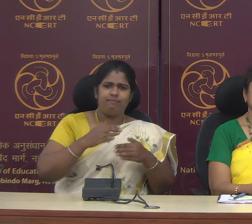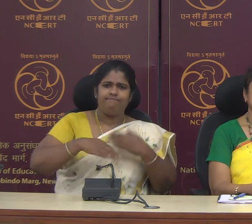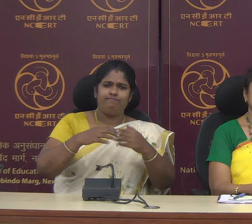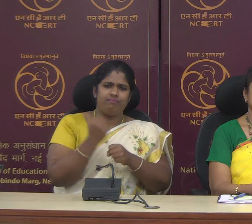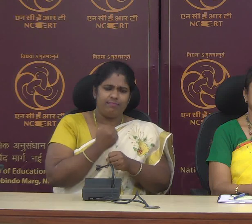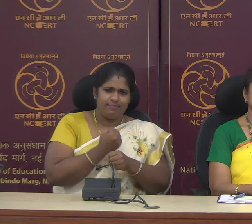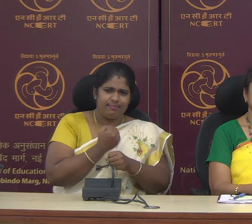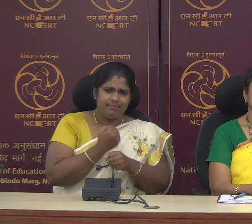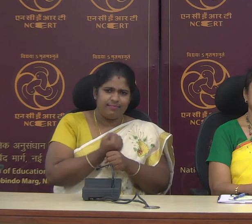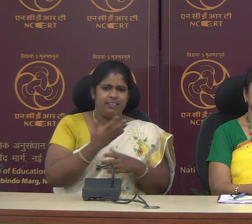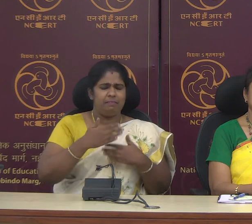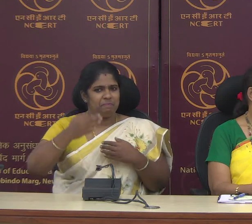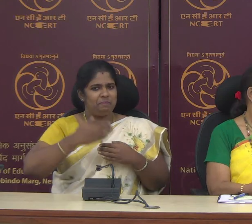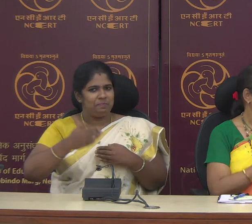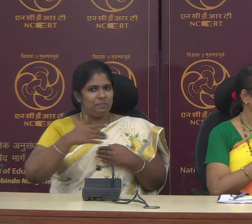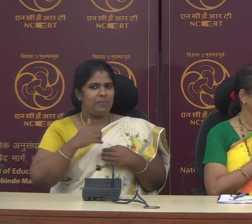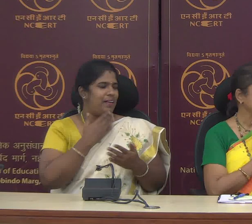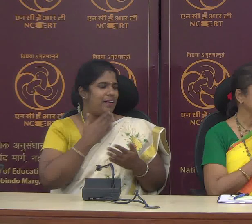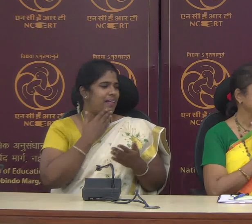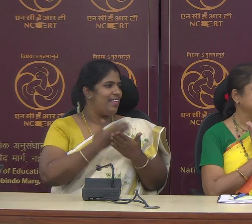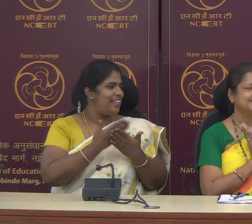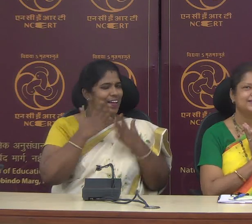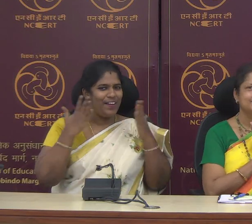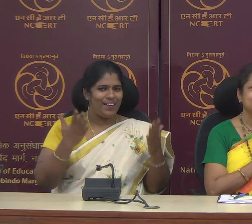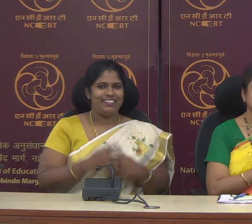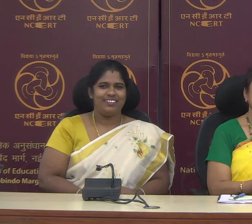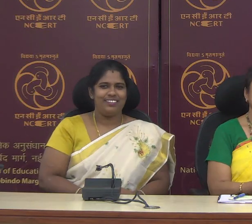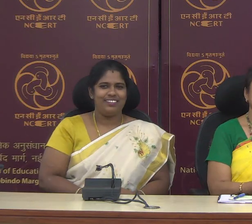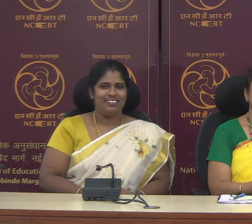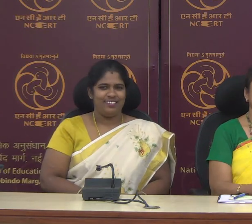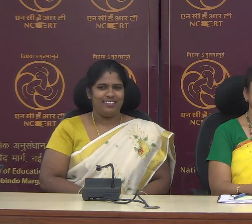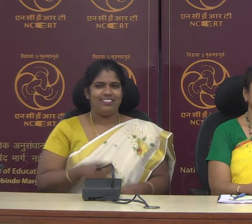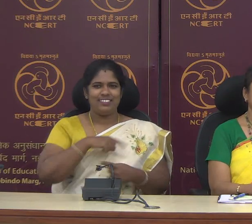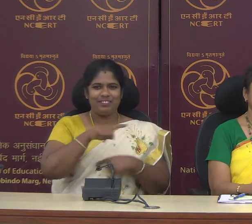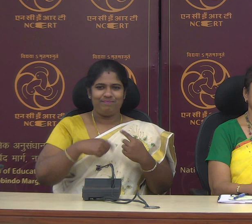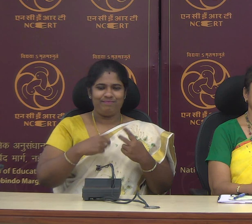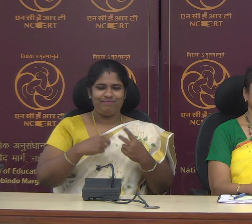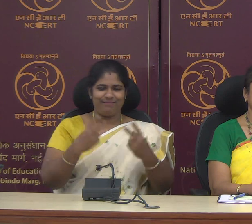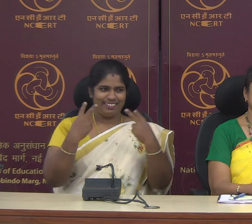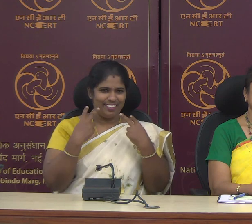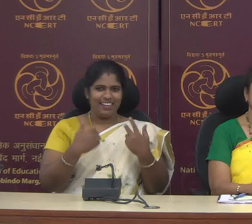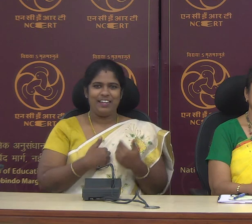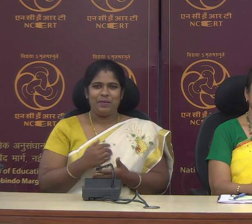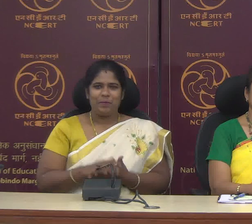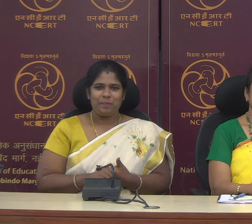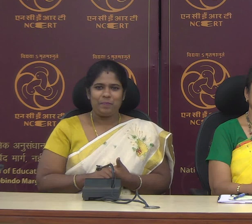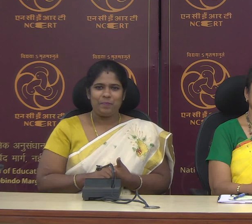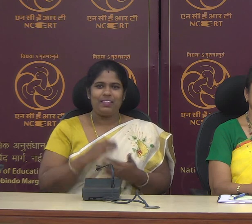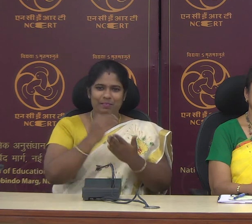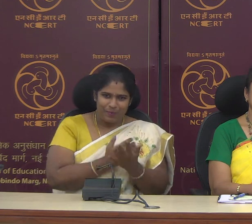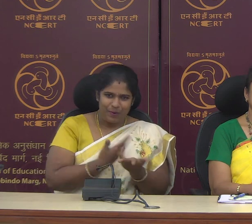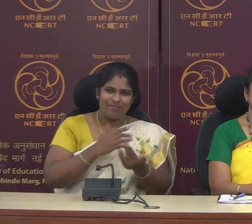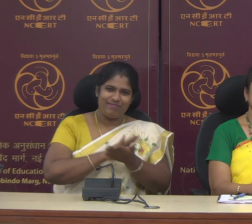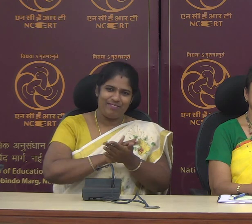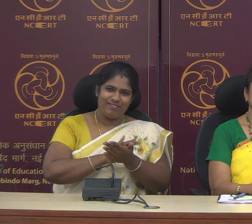जारी है वो यूँ ही जारी रहेंगे, आपका बहुत बहुत शुक्रिया, बहुत आभार। मैं अपने सभी देखने वाले दर्शकों को ये बता दूं कि हमारा ये कार्यक्रम यहीं समाप्त होता